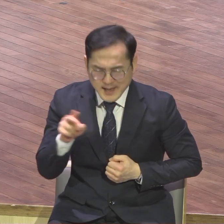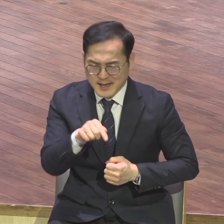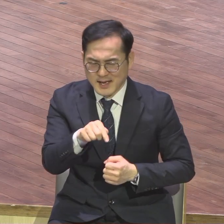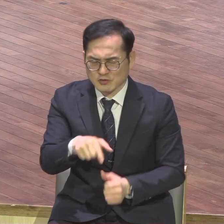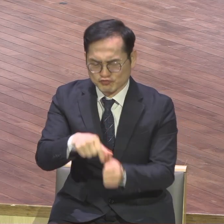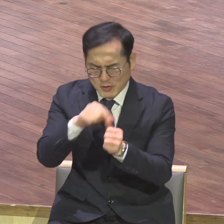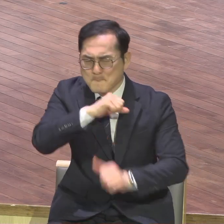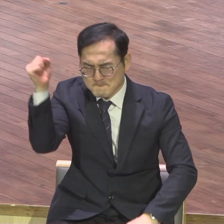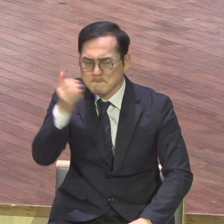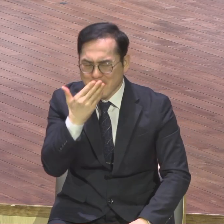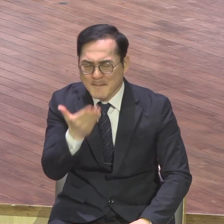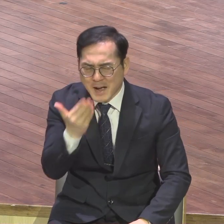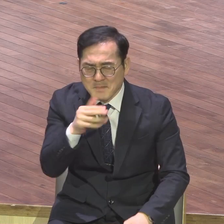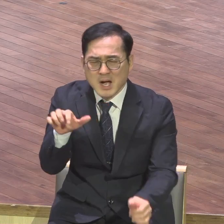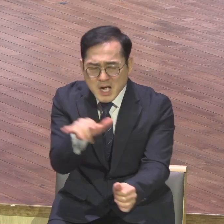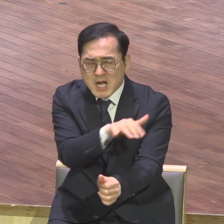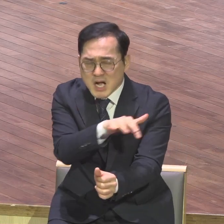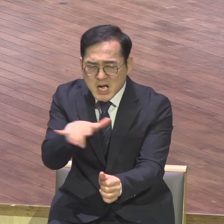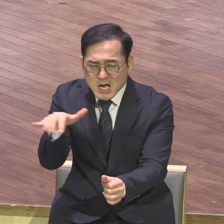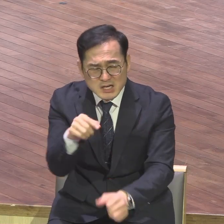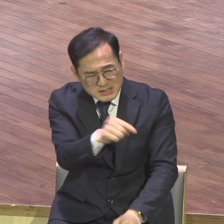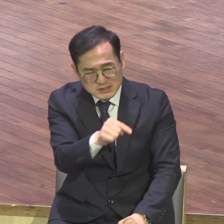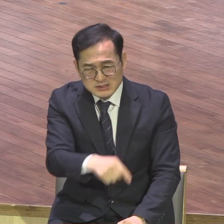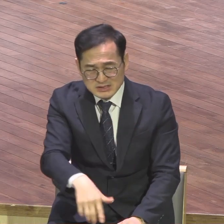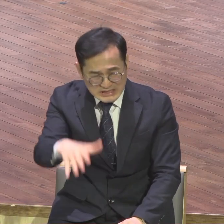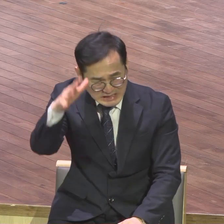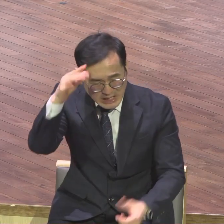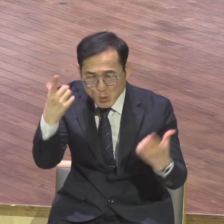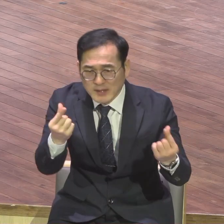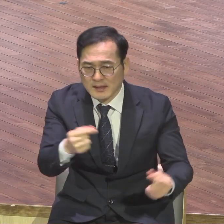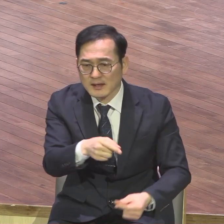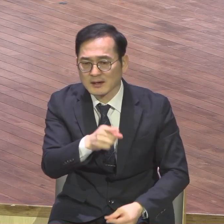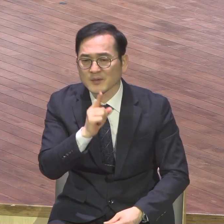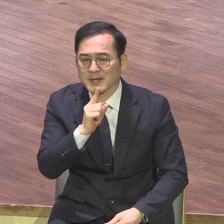모습이 마치 이 들깨들과 같다. 물고 뜯고 싸우는